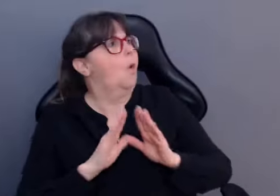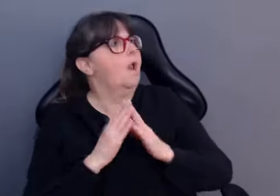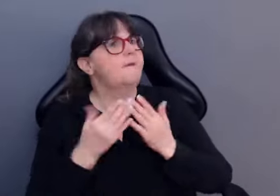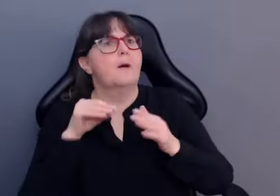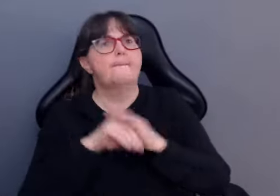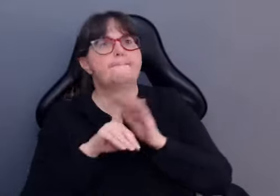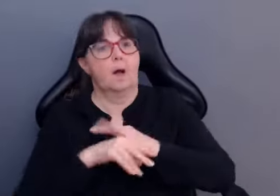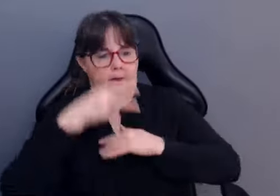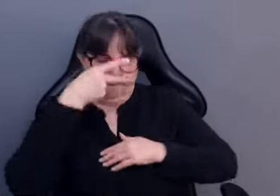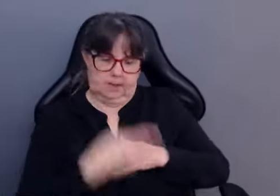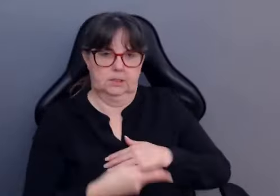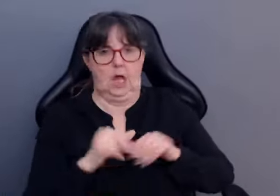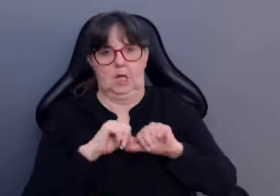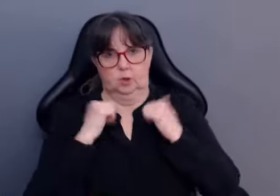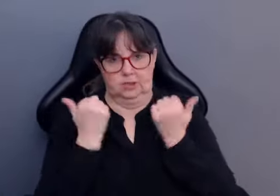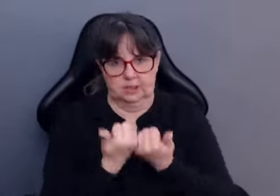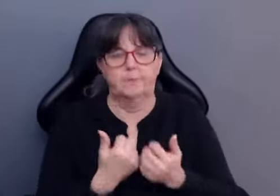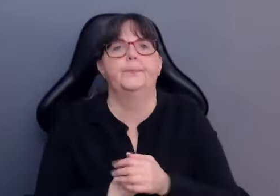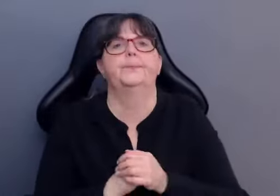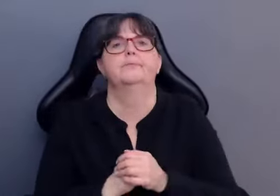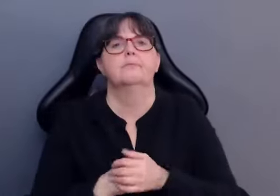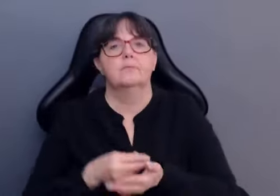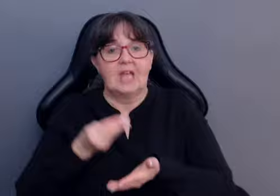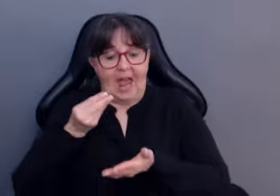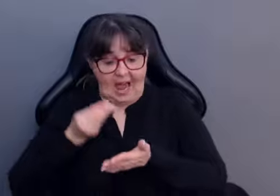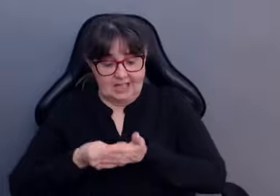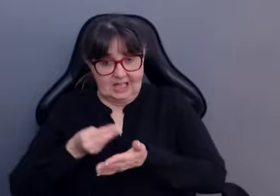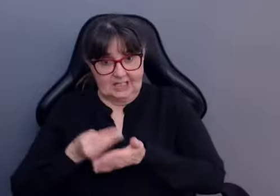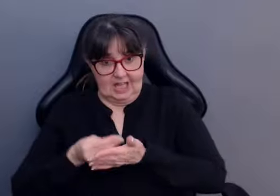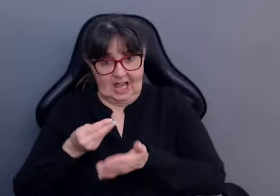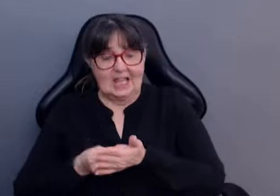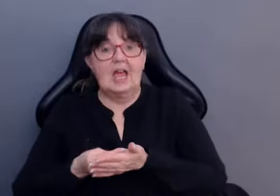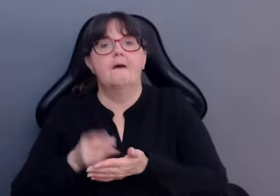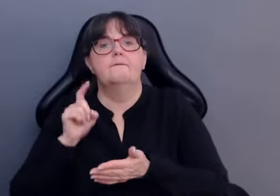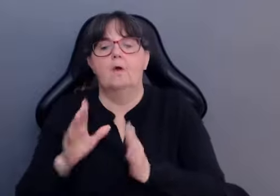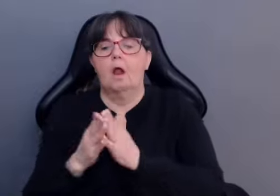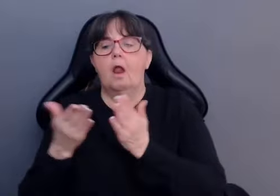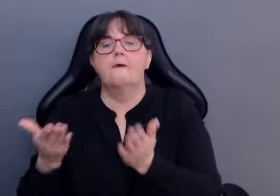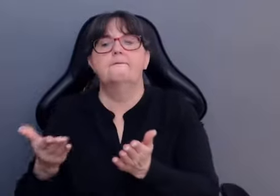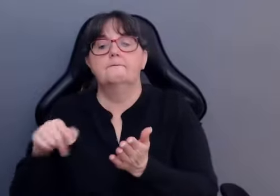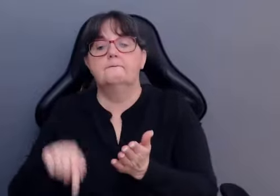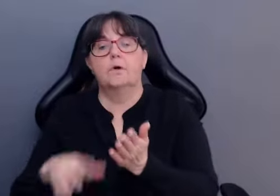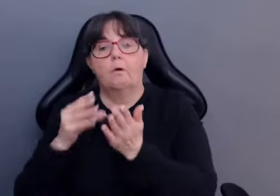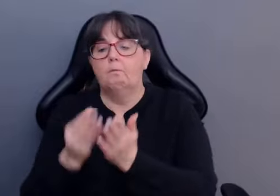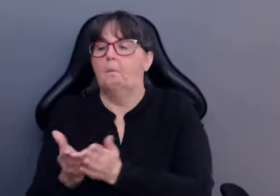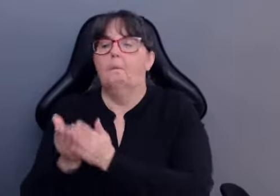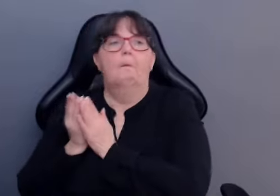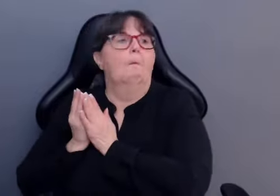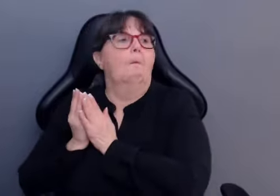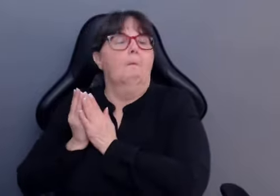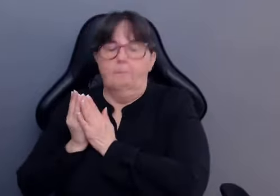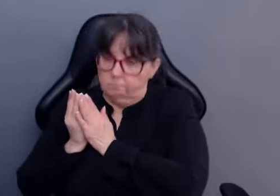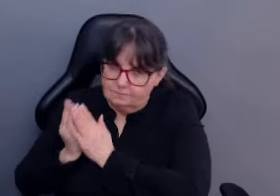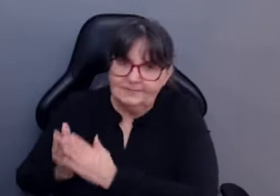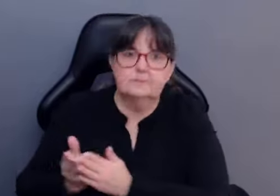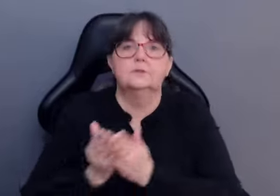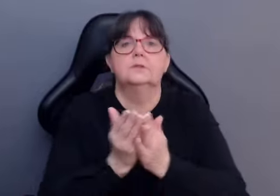l'organisme. Le trésorier doit laisser examiner les livres et comptes de l'organisme par les